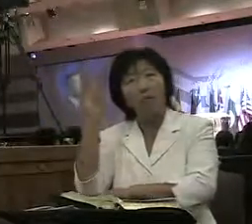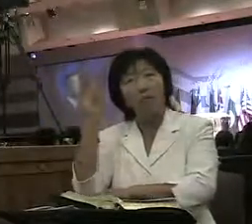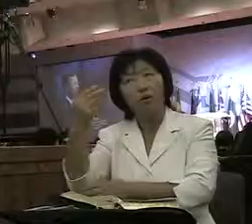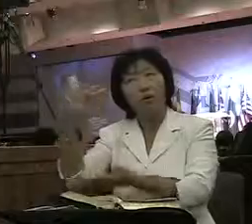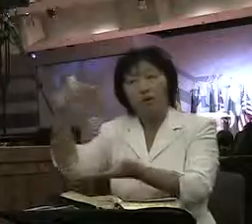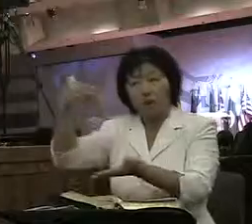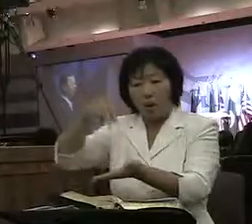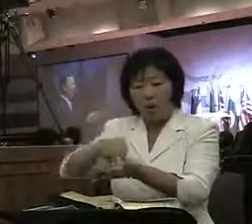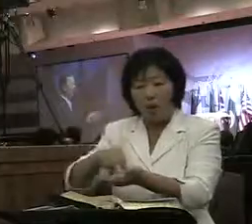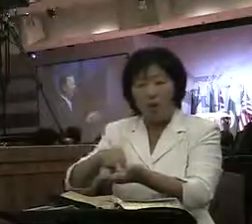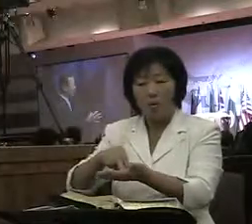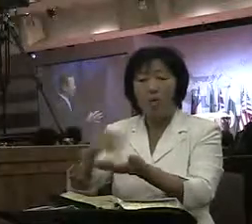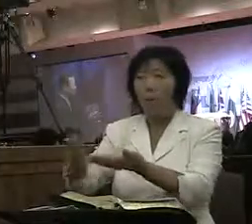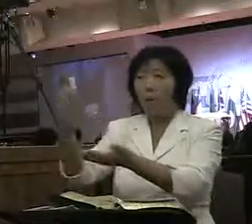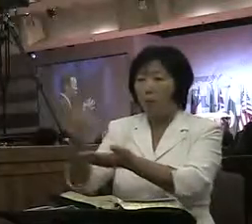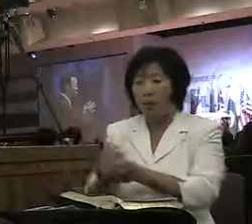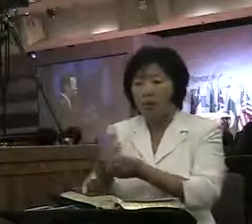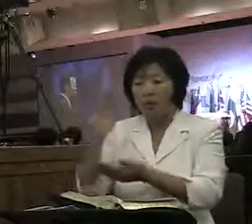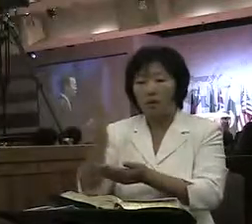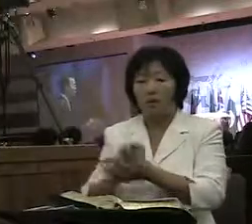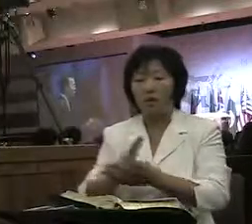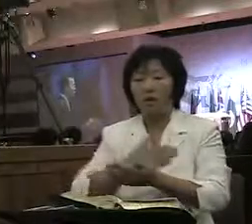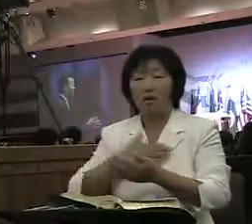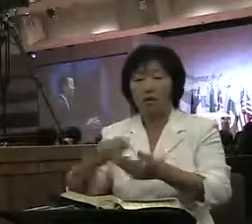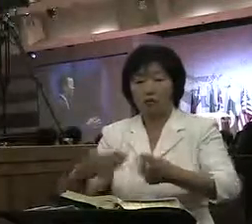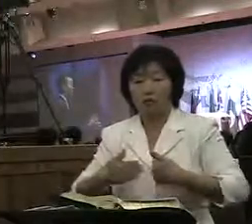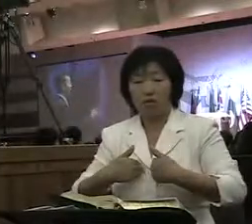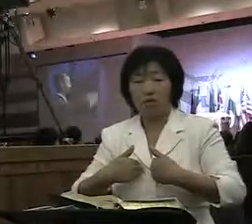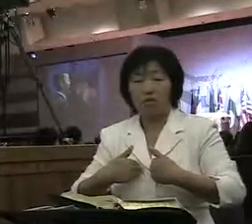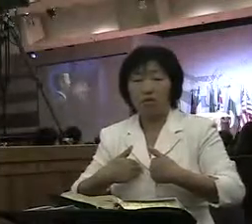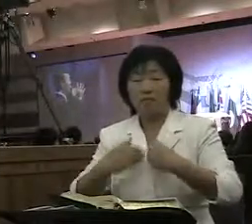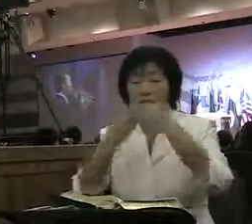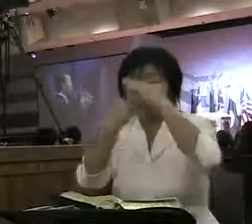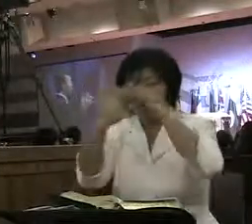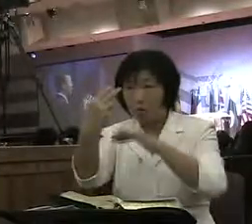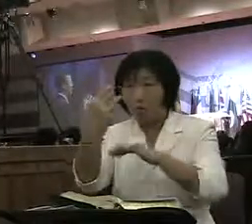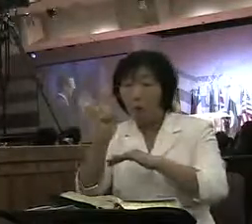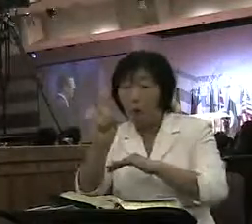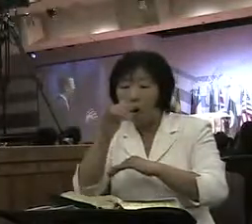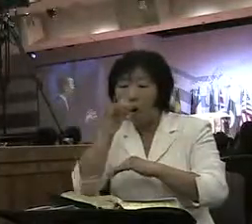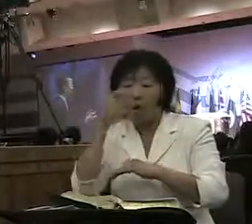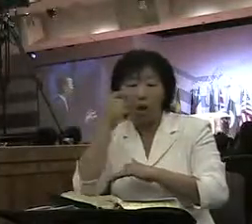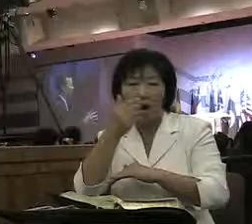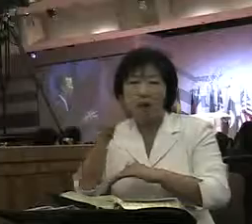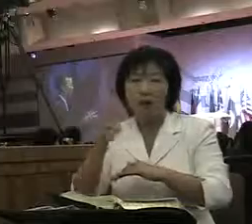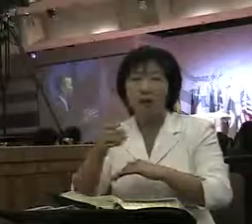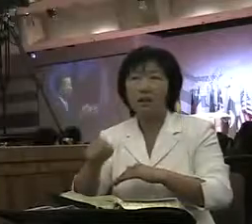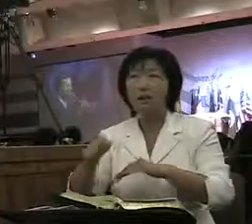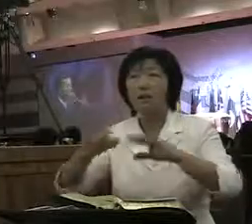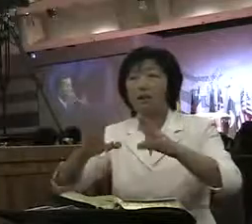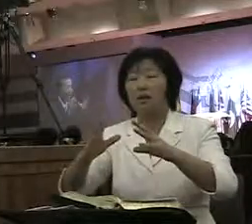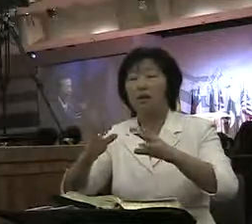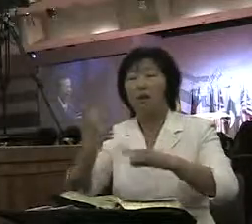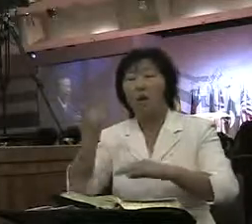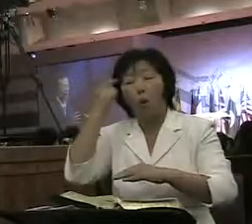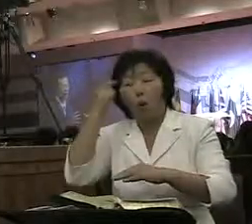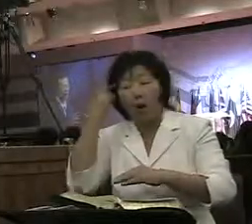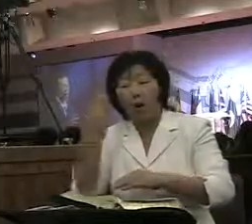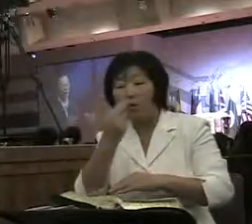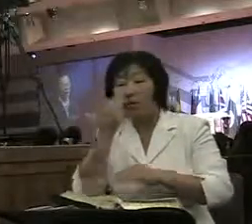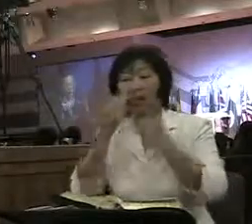되는가? 나에게 주어진 비전이 무엇인가? 내가 왜 이 세상에 존재하는가? 하나님이 나를